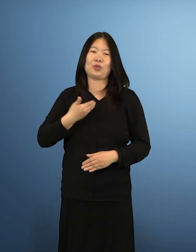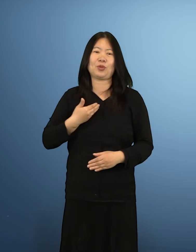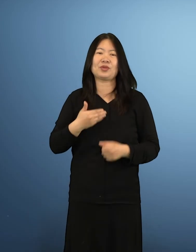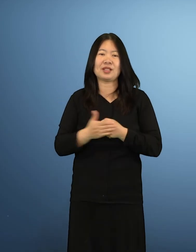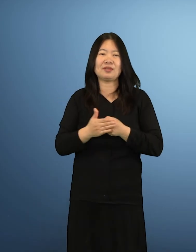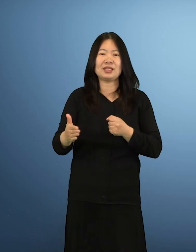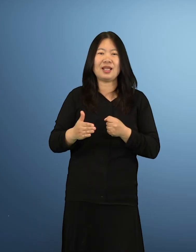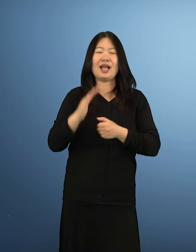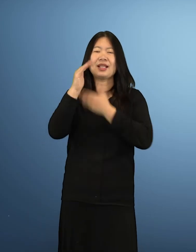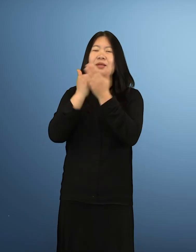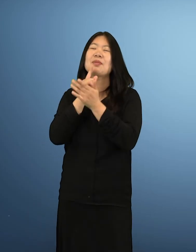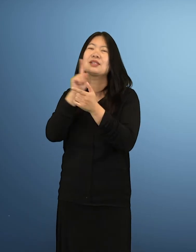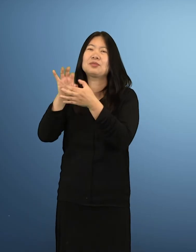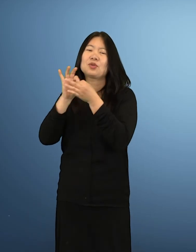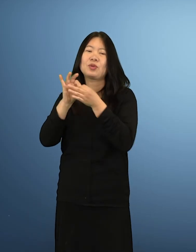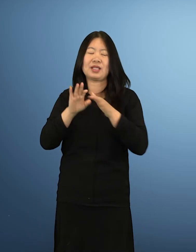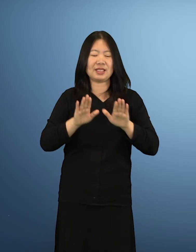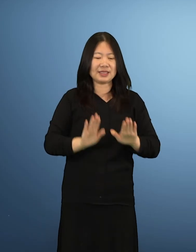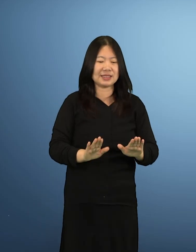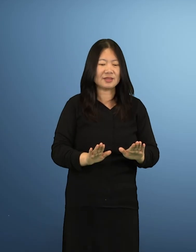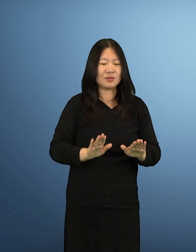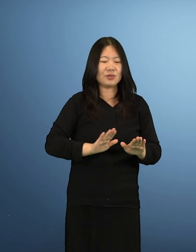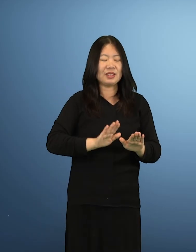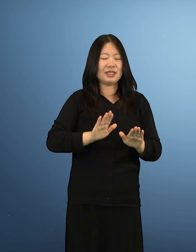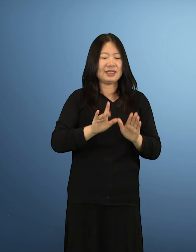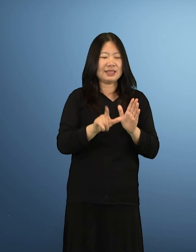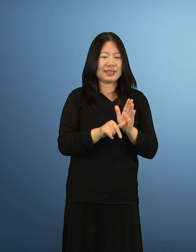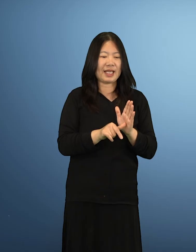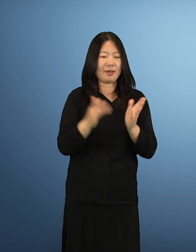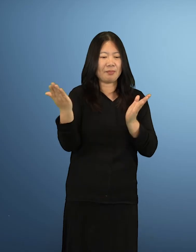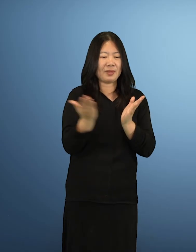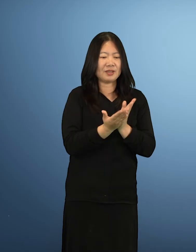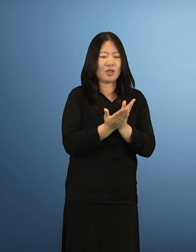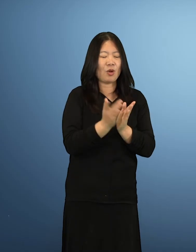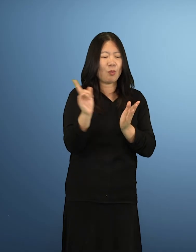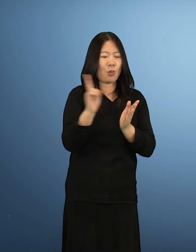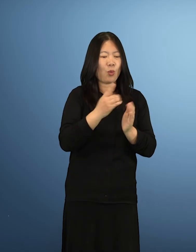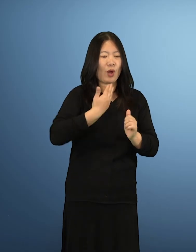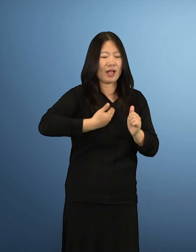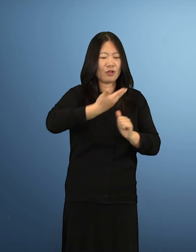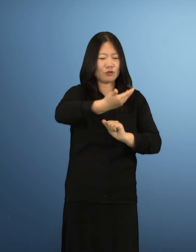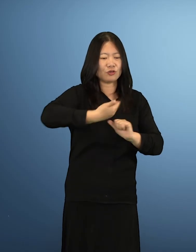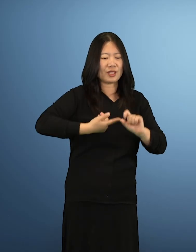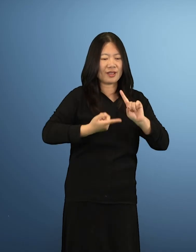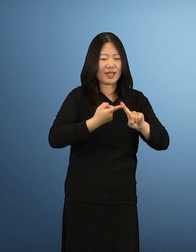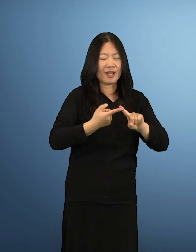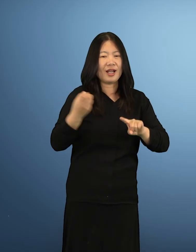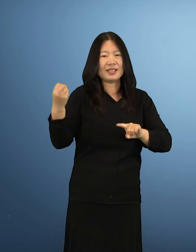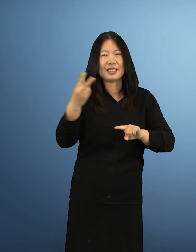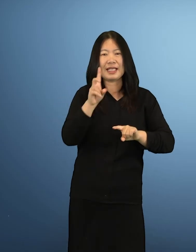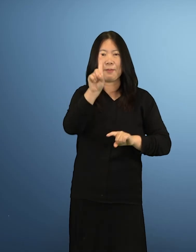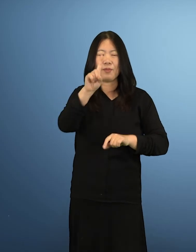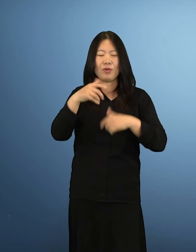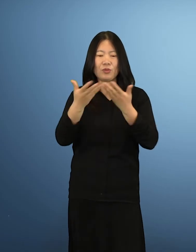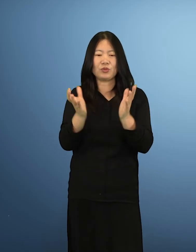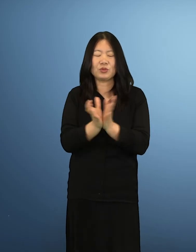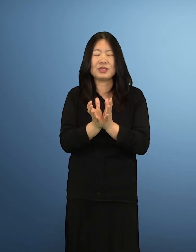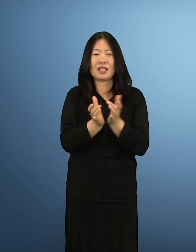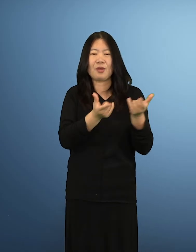있는가? 공동체 제의적 회개운동에 다시 한번 박차를 가하는